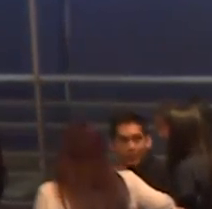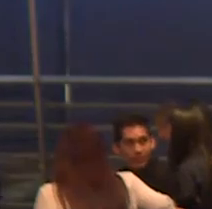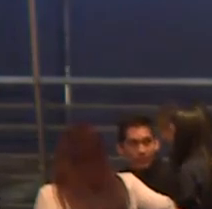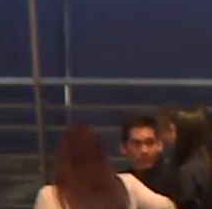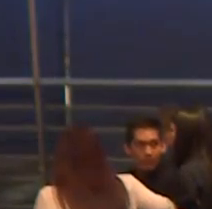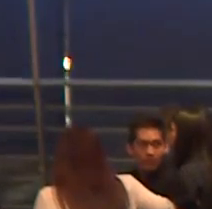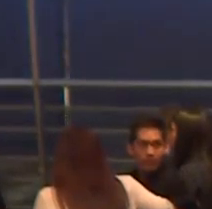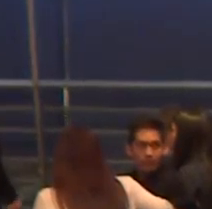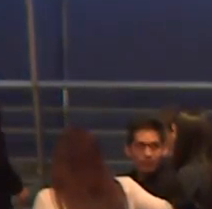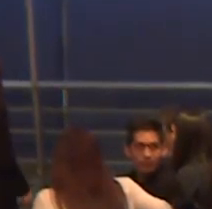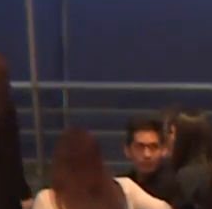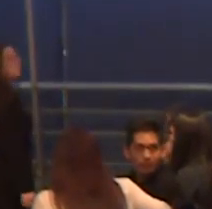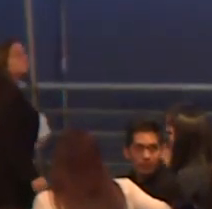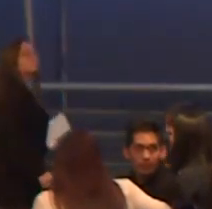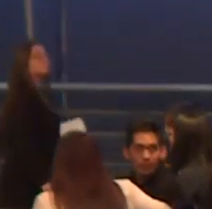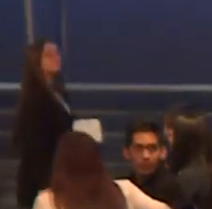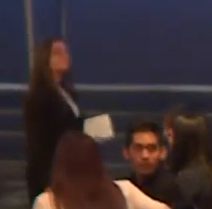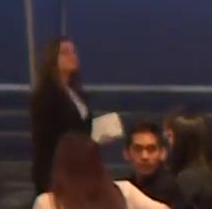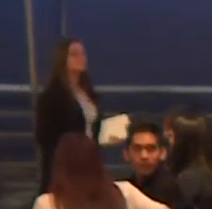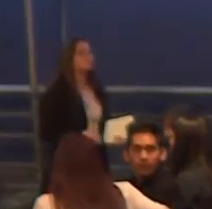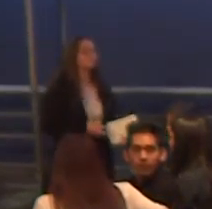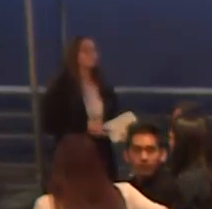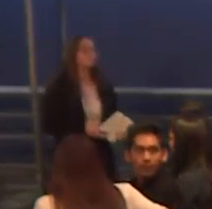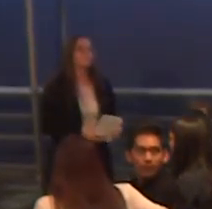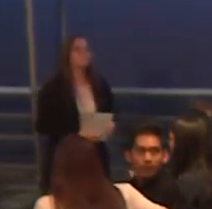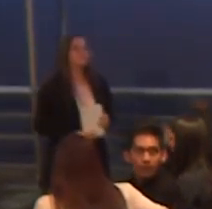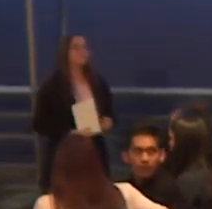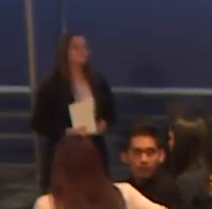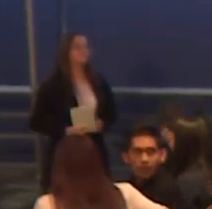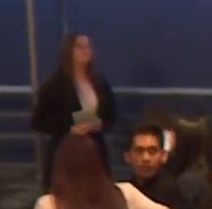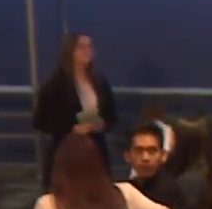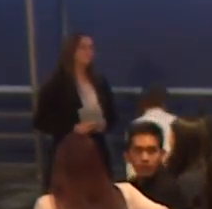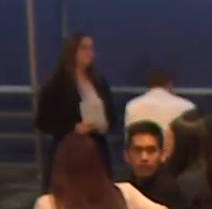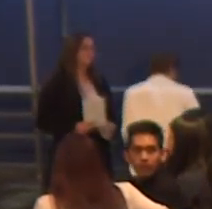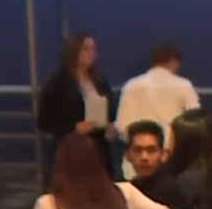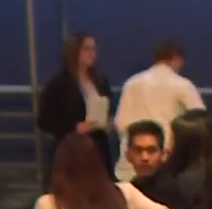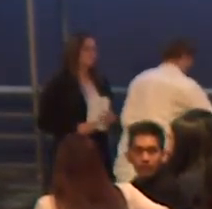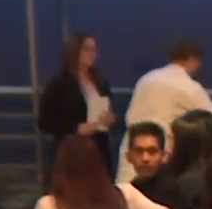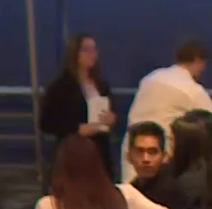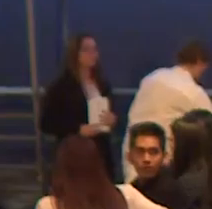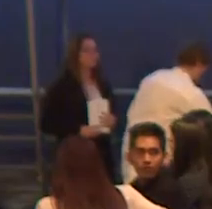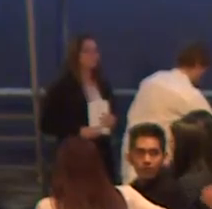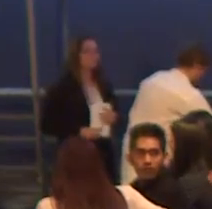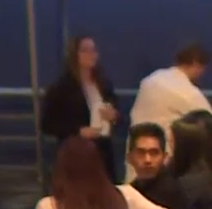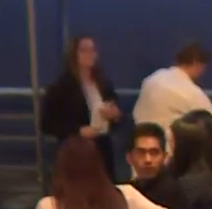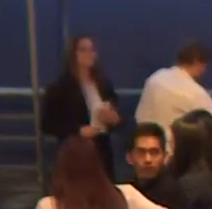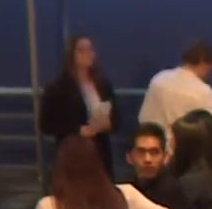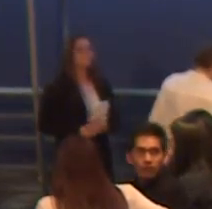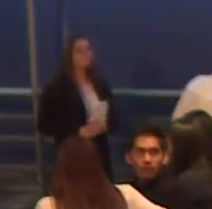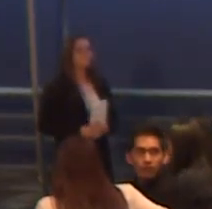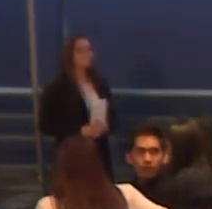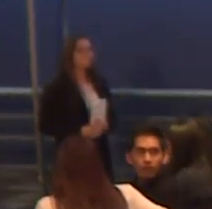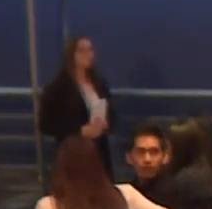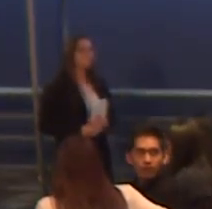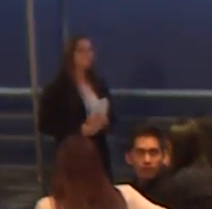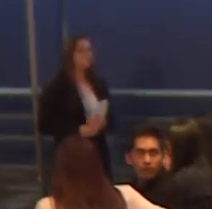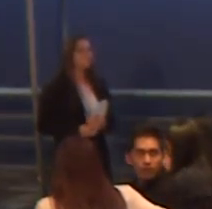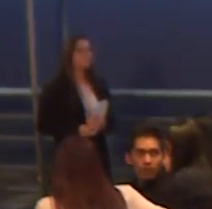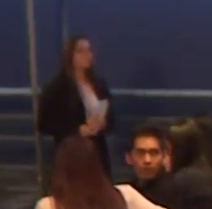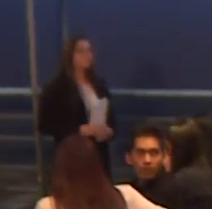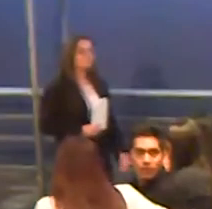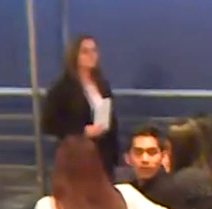Quisiera preguntarles, ustedes trabajaron con una población muy particular. Entiendo yo que son instituciones